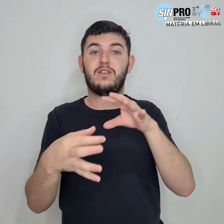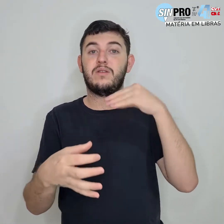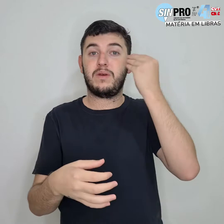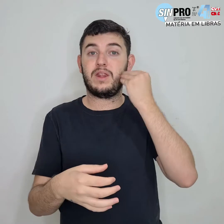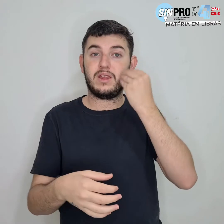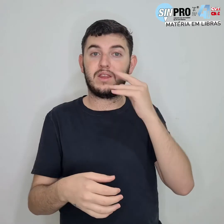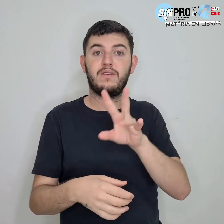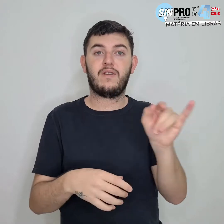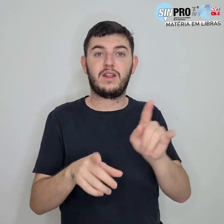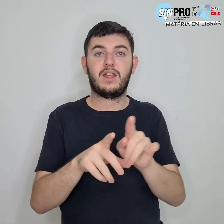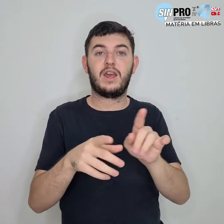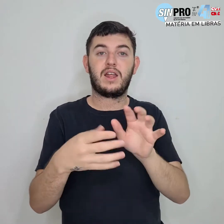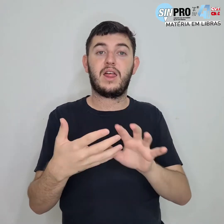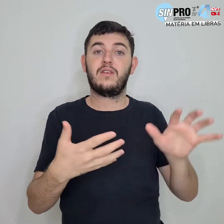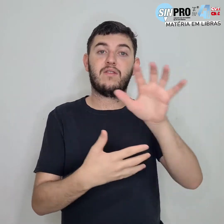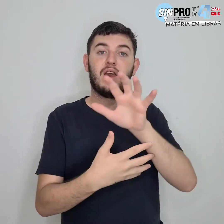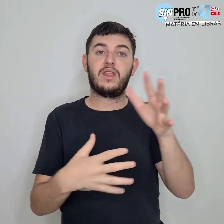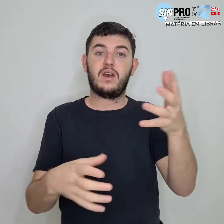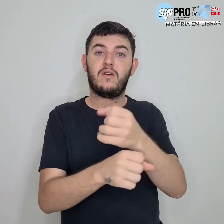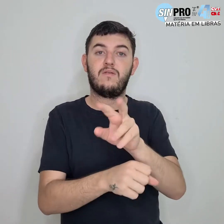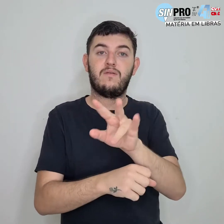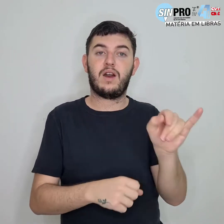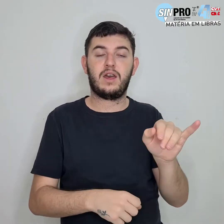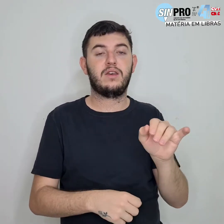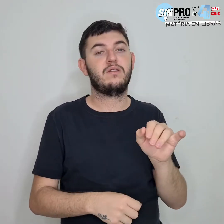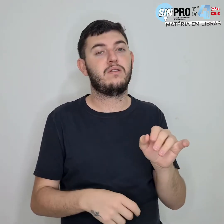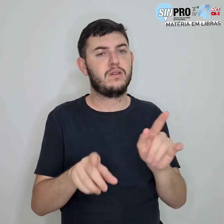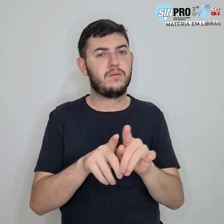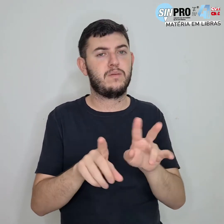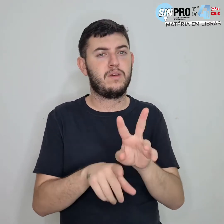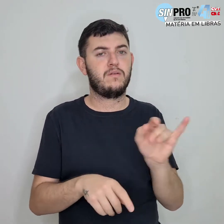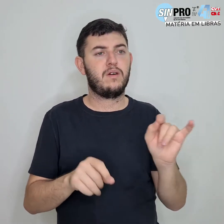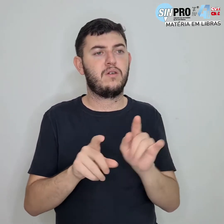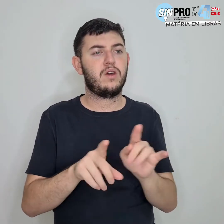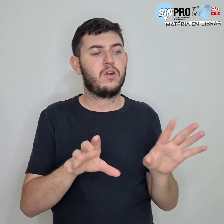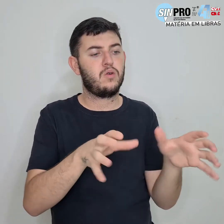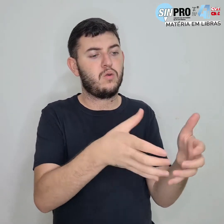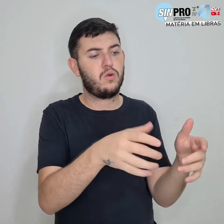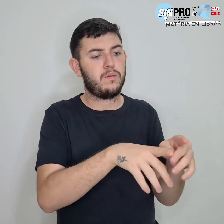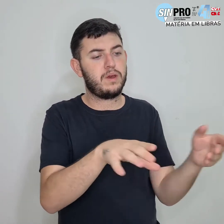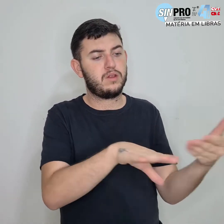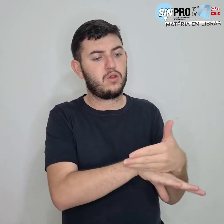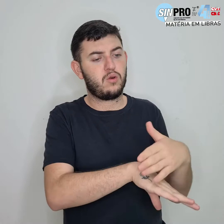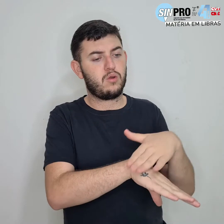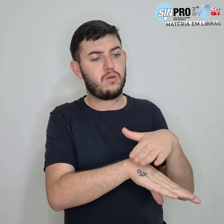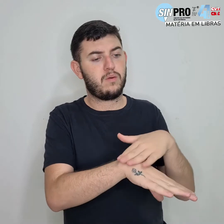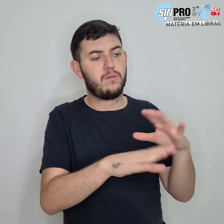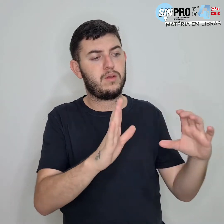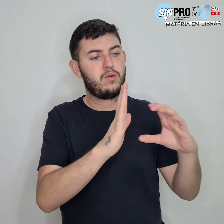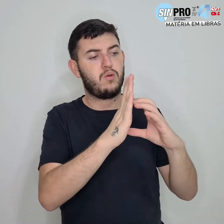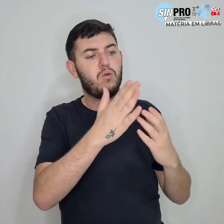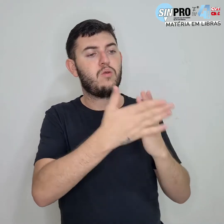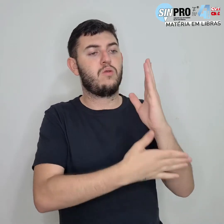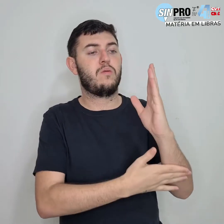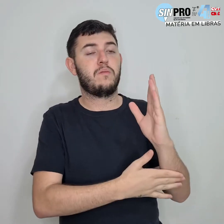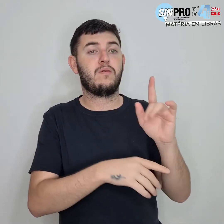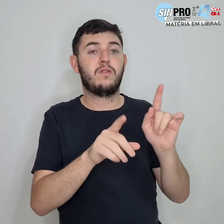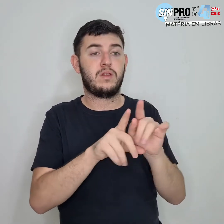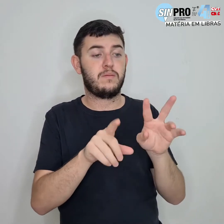Alguém vai dar essa nota a ela. Aí vão pegar o grupo que ingressou naquele determinado concurso e vão ver as melhores notas obtidas